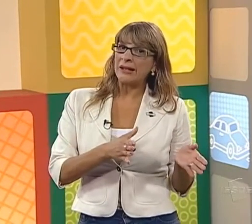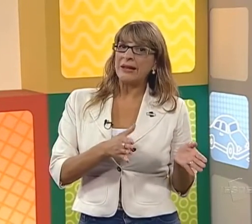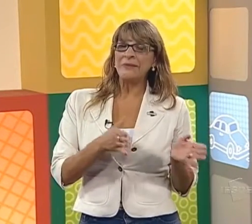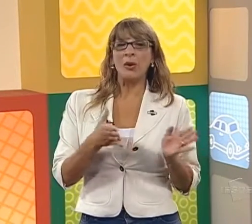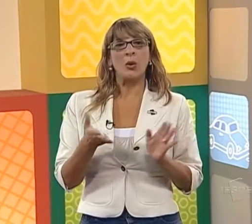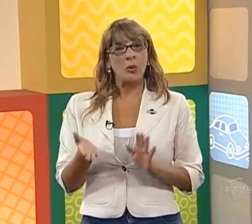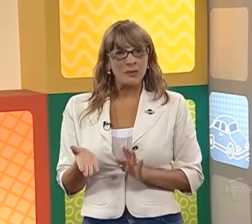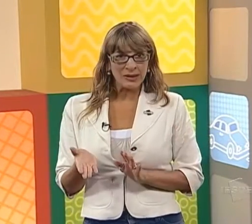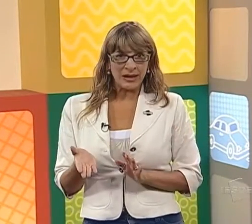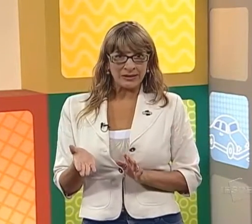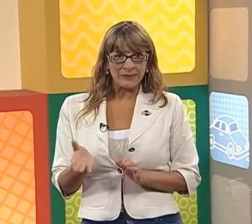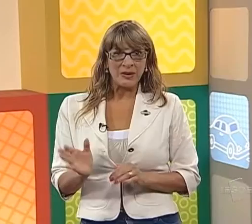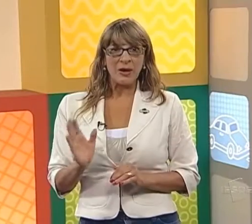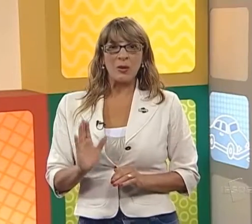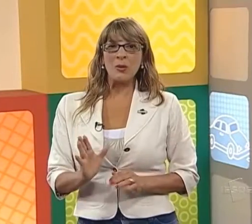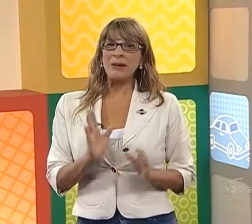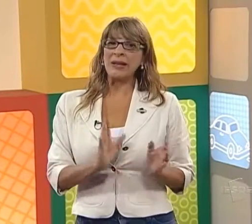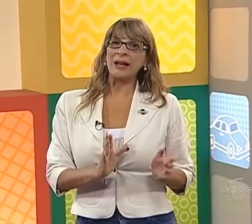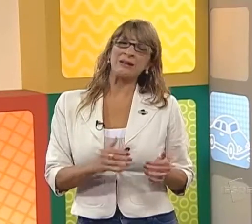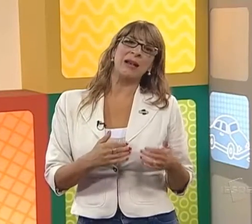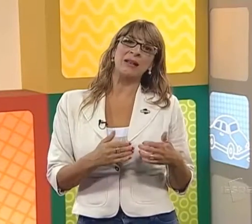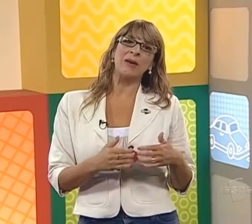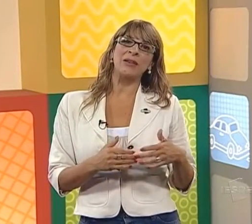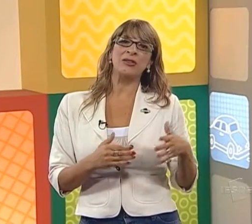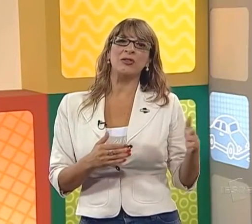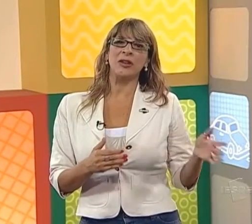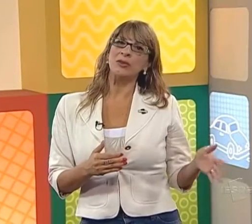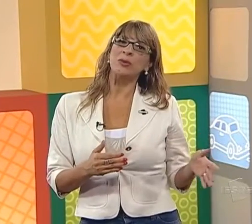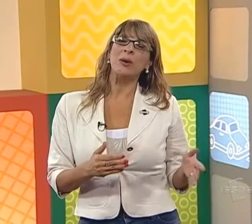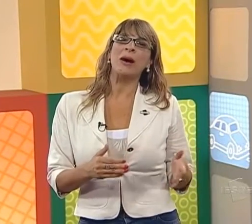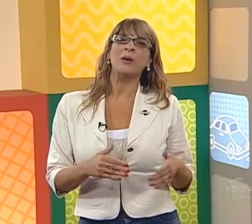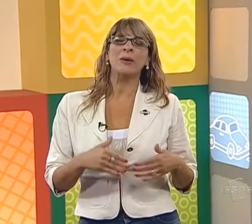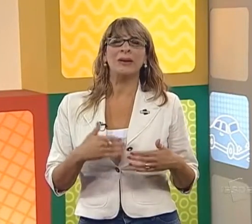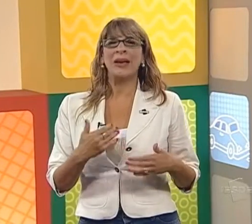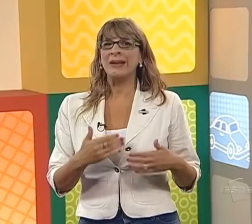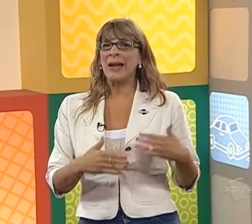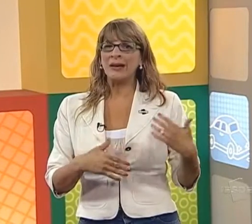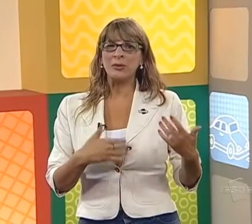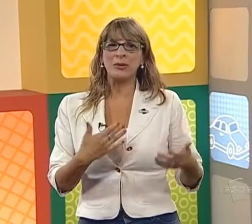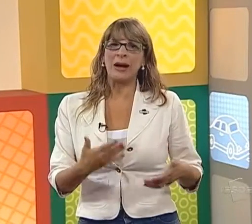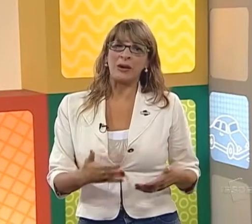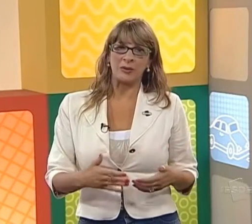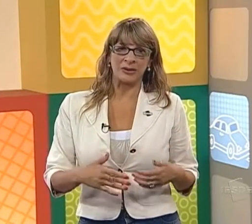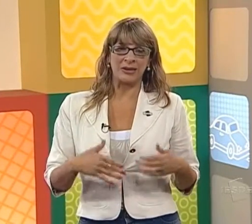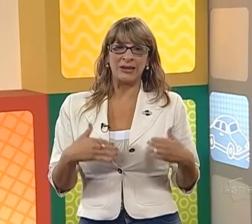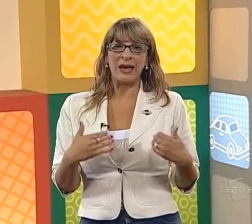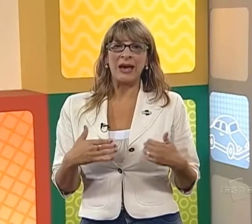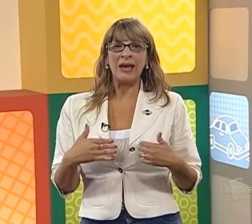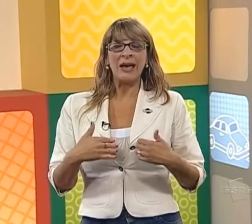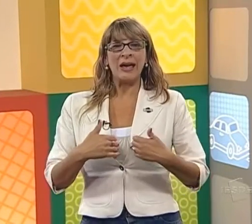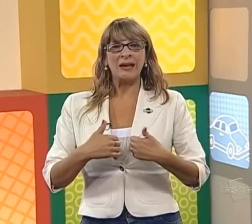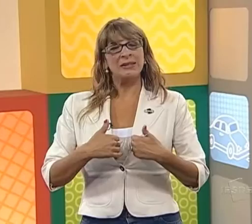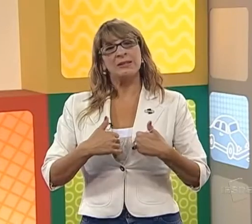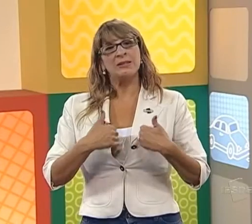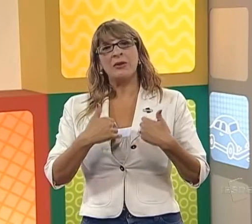isolada ou combinada. Uma delas é a linguagem gestual, que é natural, que se